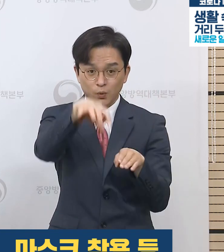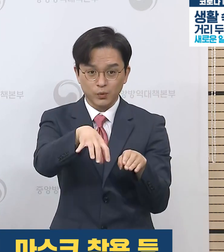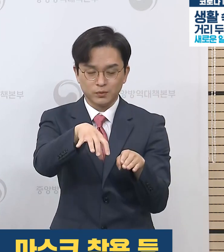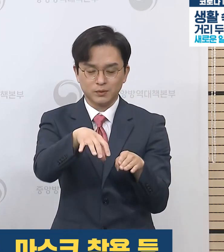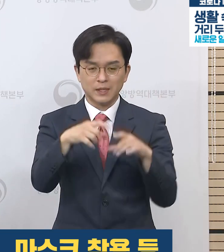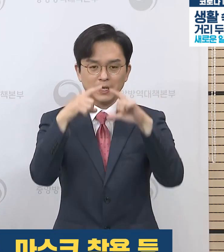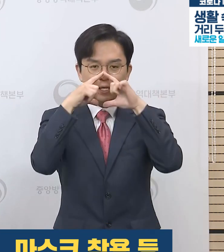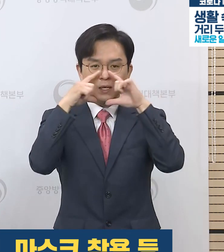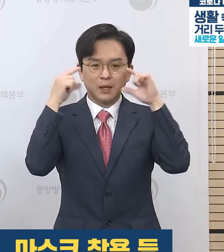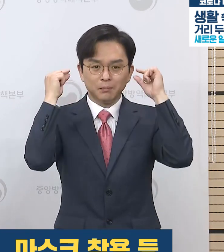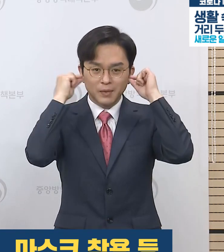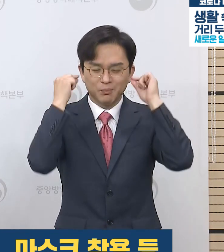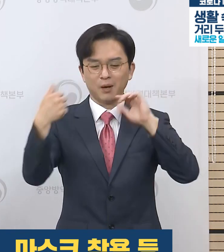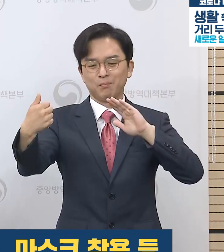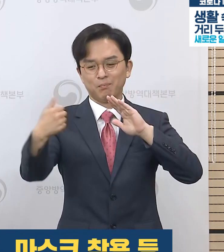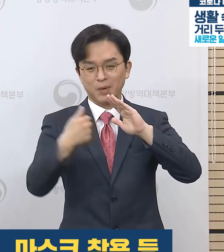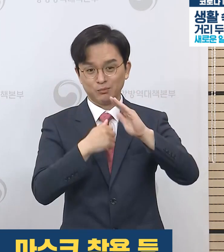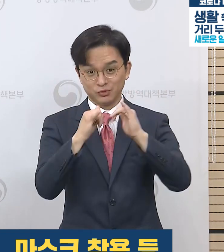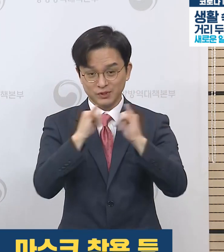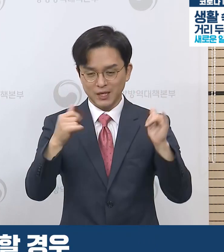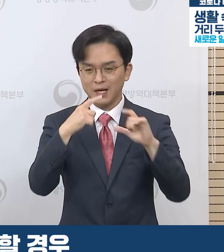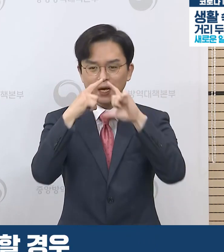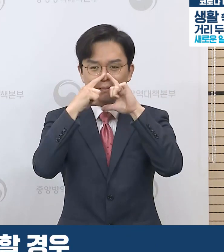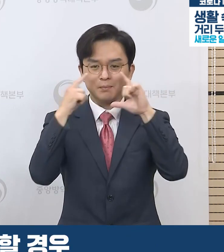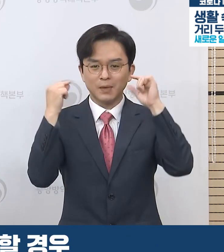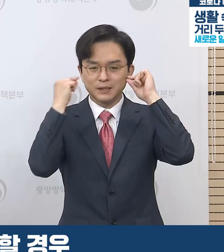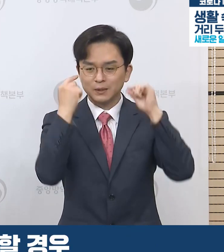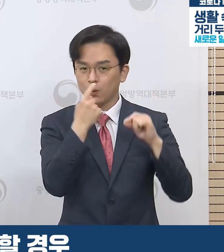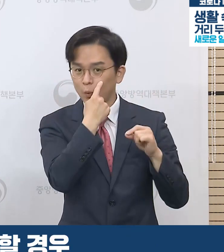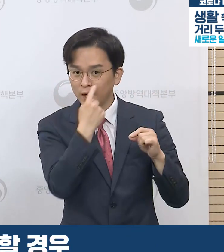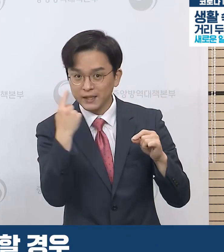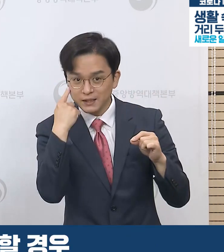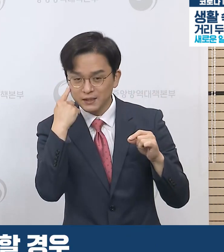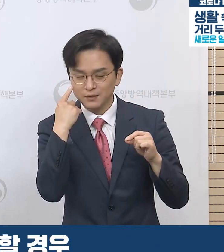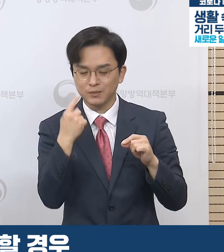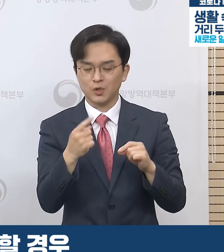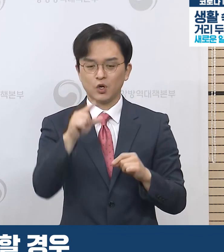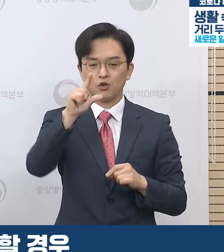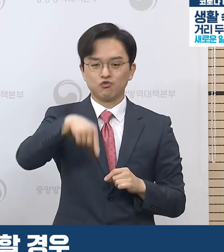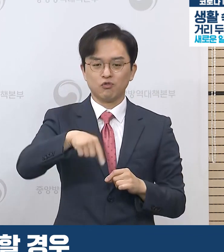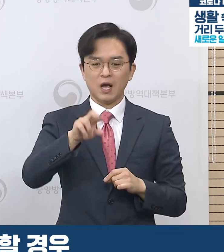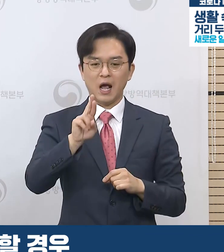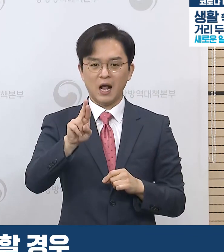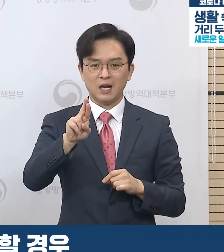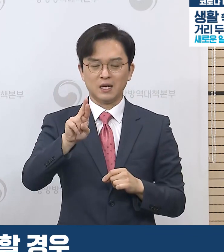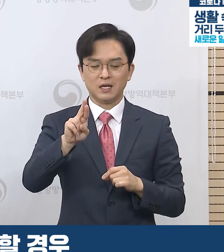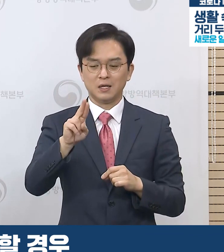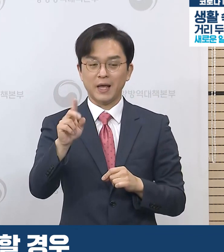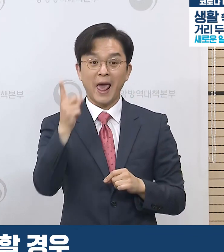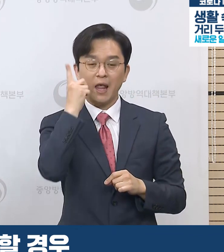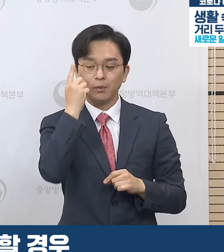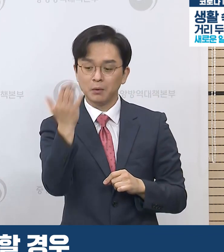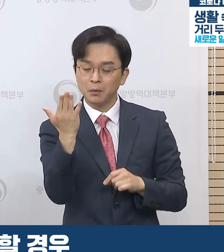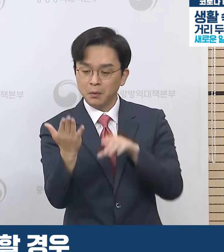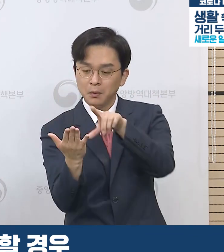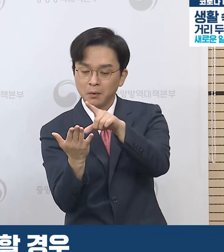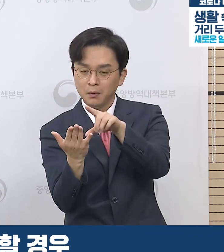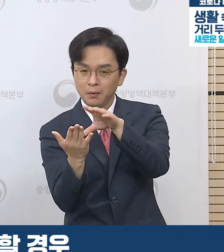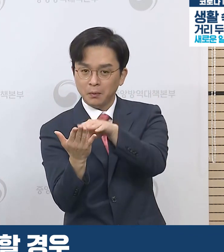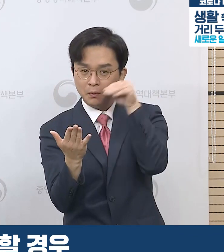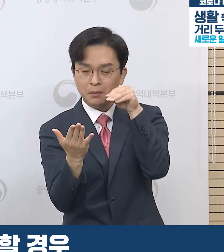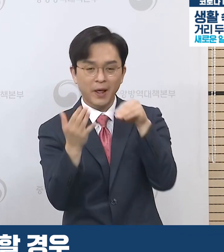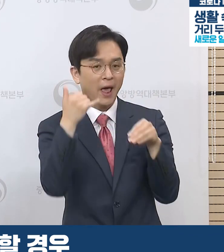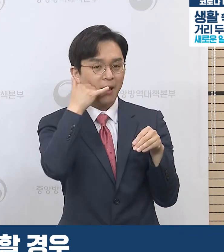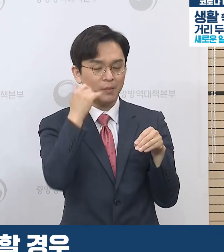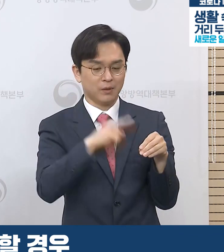수칙 준수를 꼭 당부드립니다. 이러한 수칙을 위반할 경우에는 감염병 예방